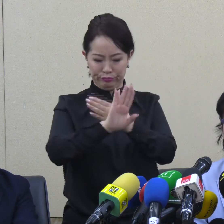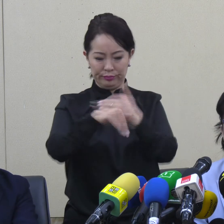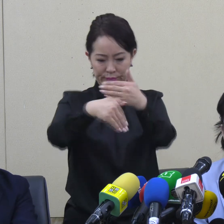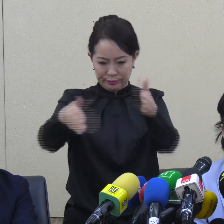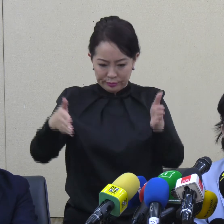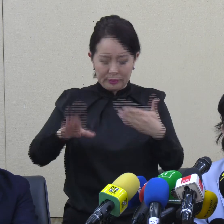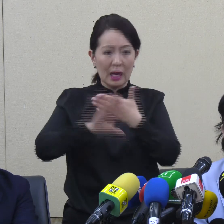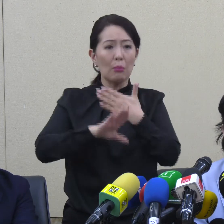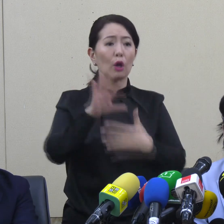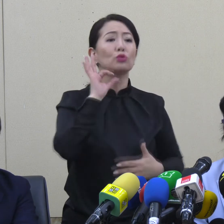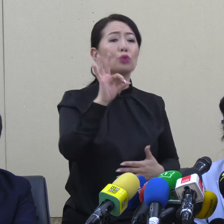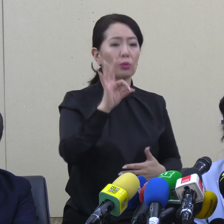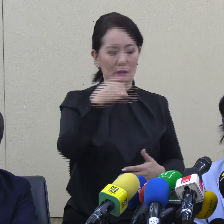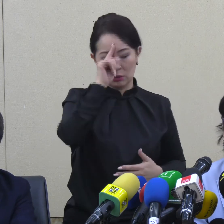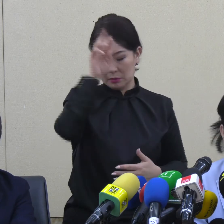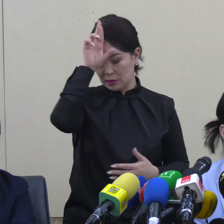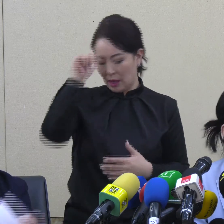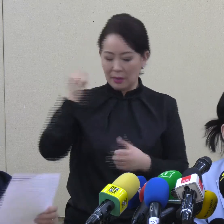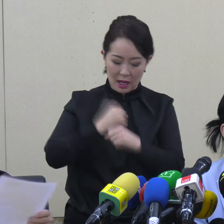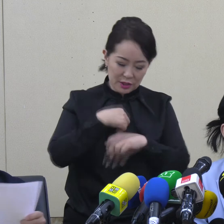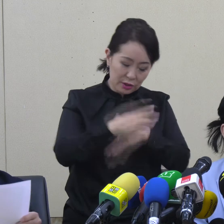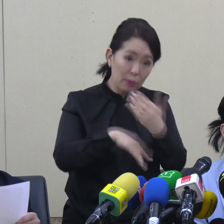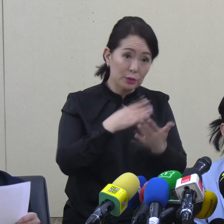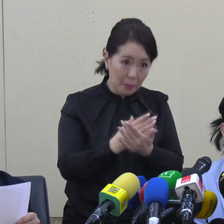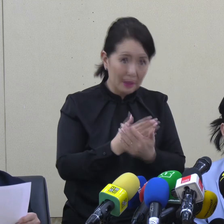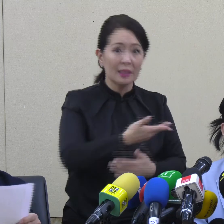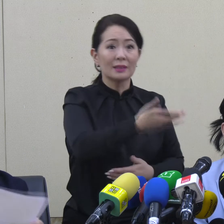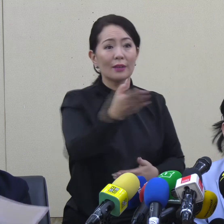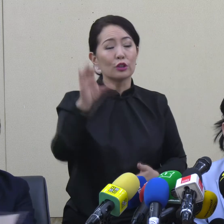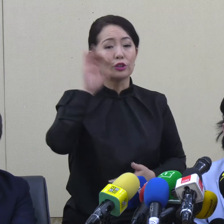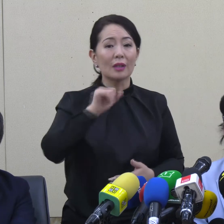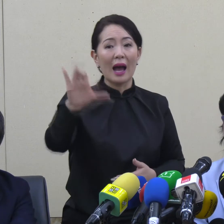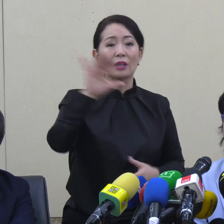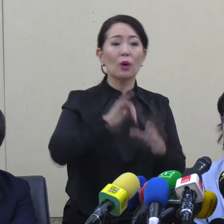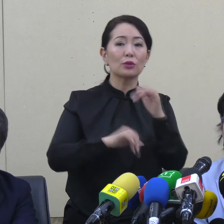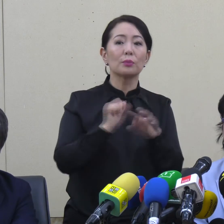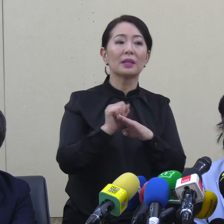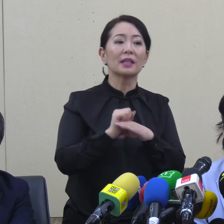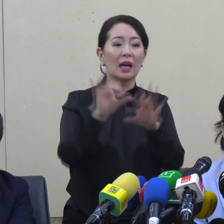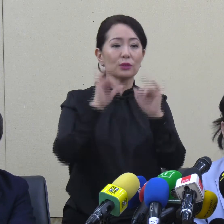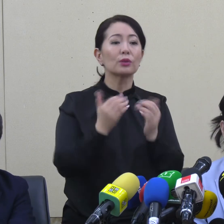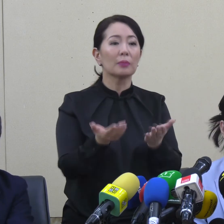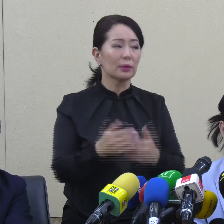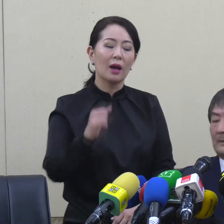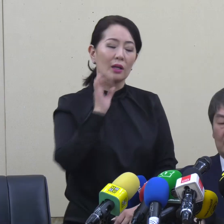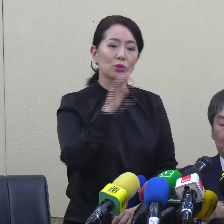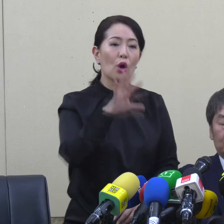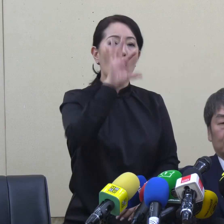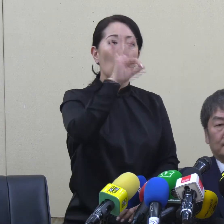гурван зарчмаараа эрүүл мэндийн яам ажиллаж байгаа. Ингээд одоо та бүхний сонирсан асуултанд одоо хариулахд бид хэлэн байна.